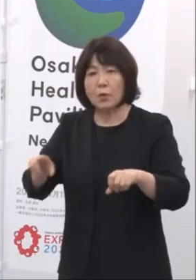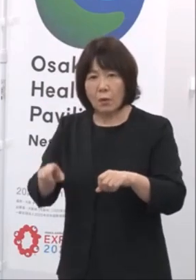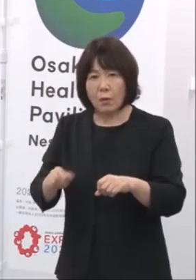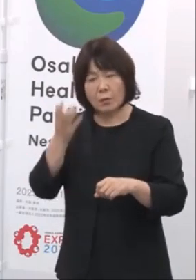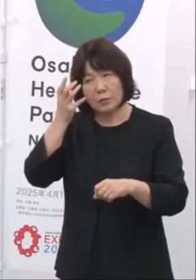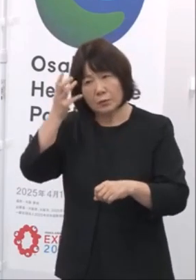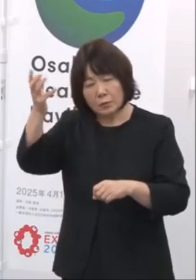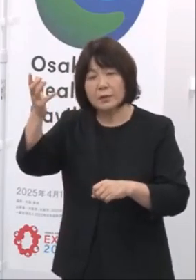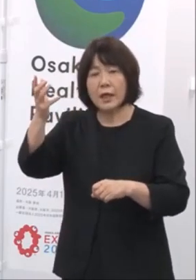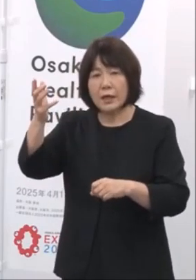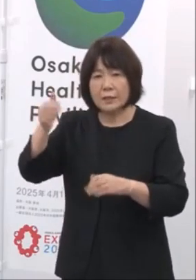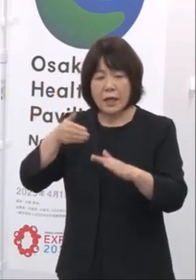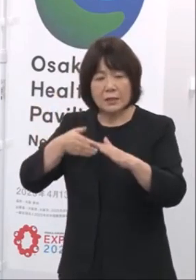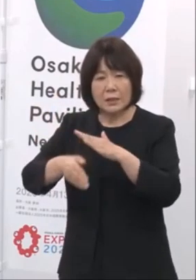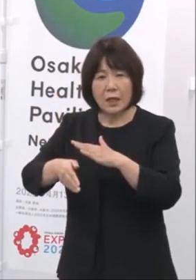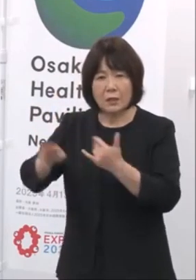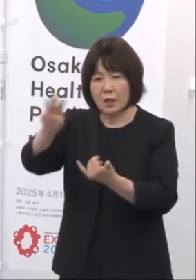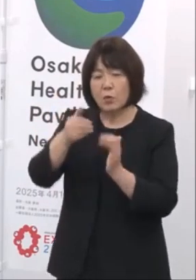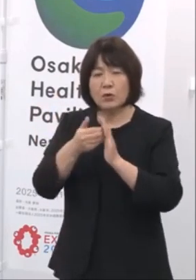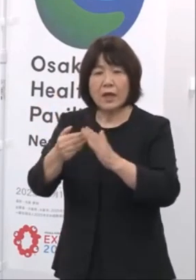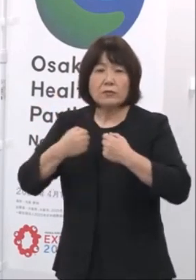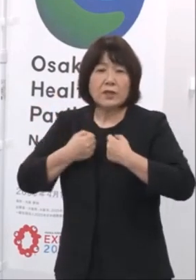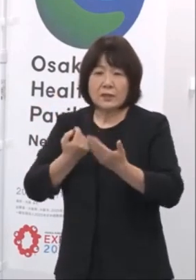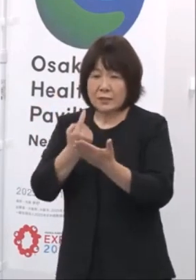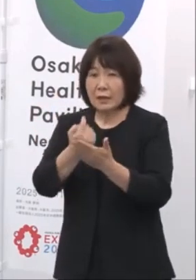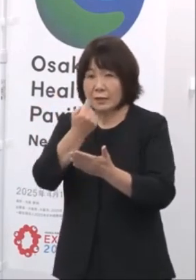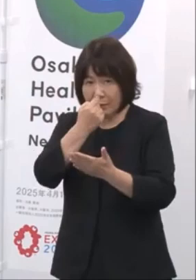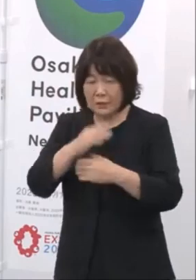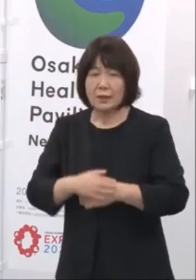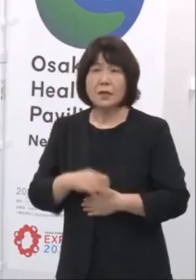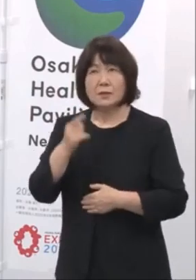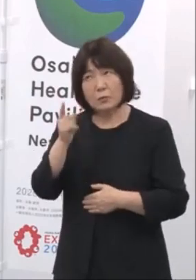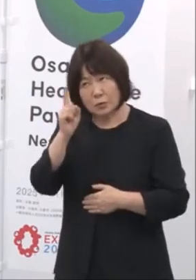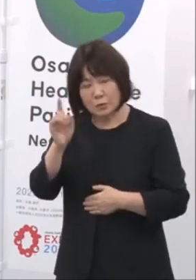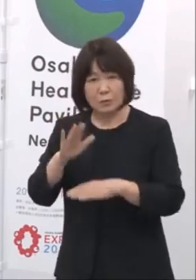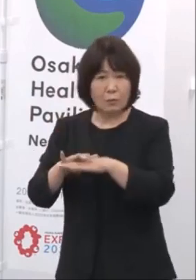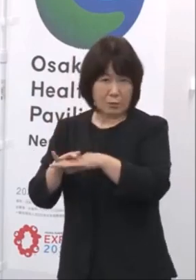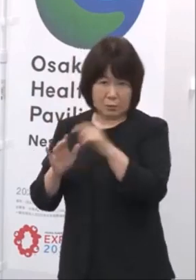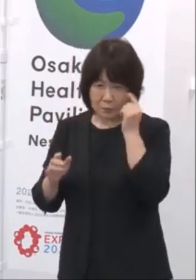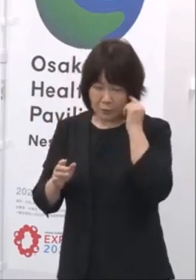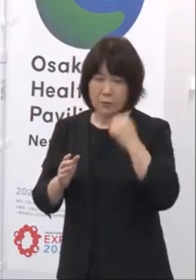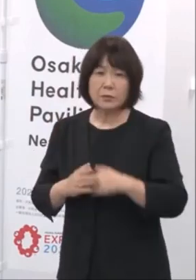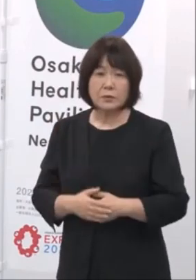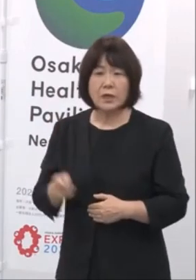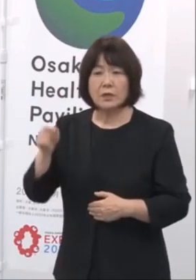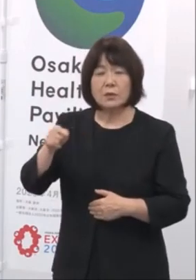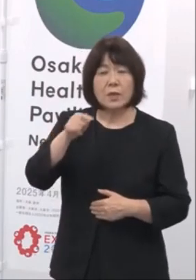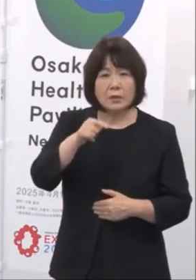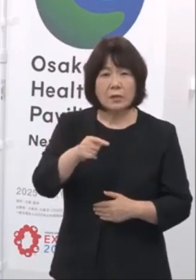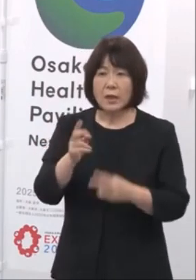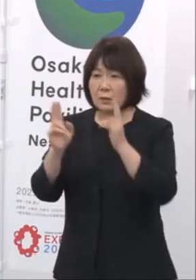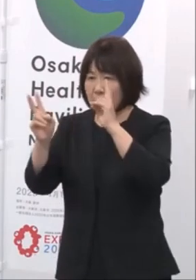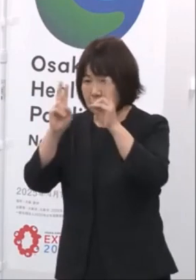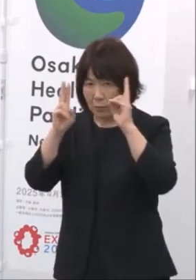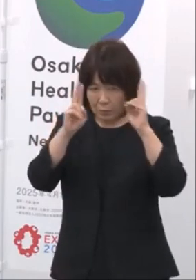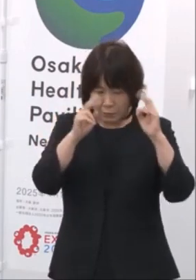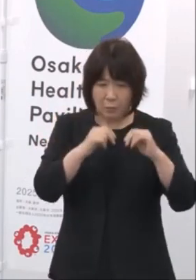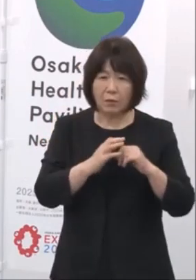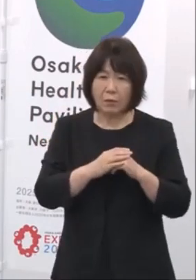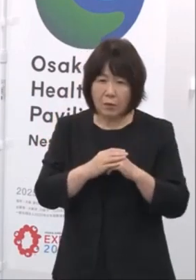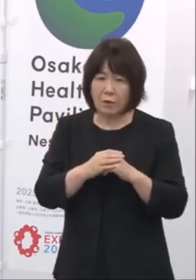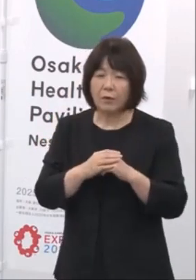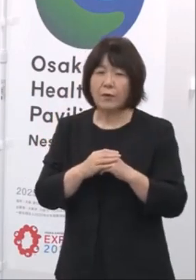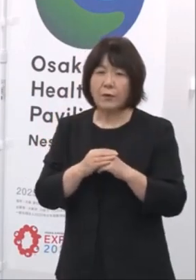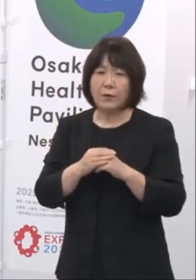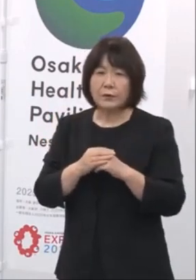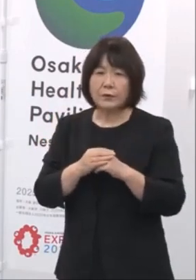地下鉄の防災訓練に参加をいたしました。まあ、こういったことも一つですし、それぞれ の事業所であったりも、やは